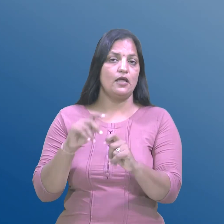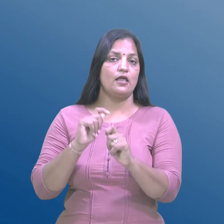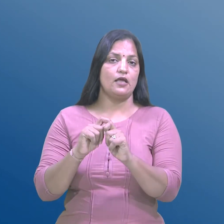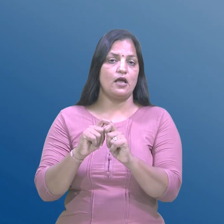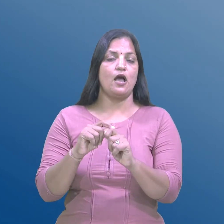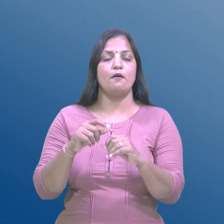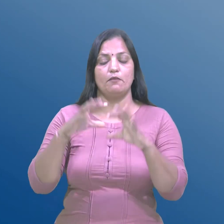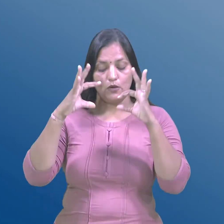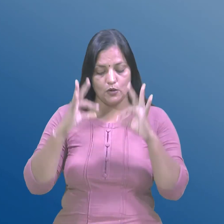બીજું,